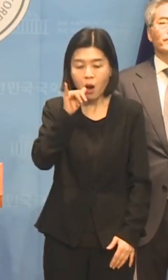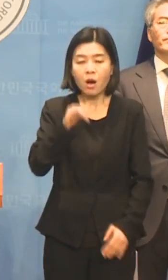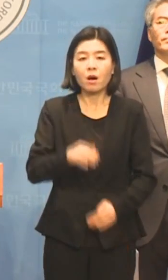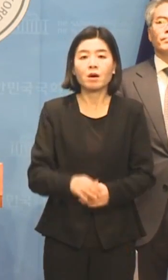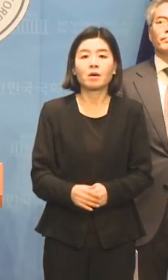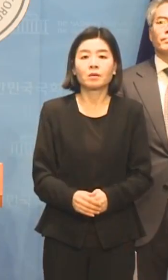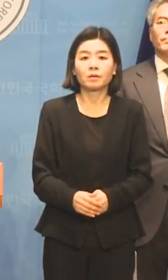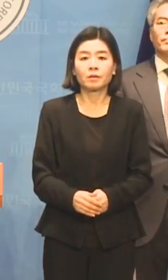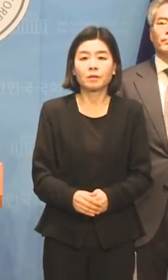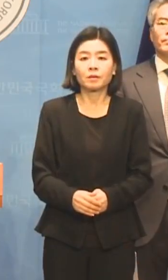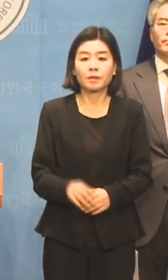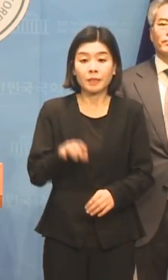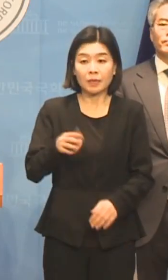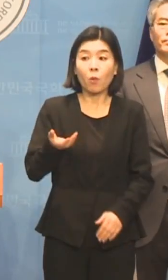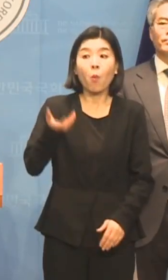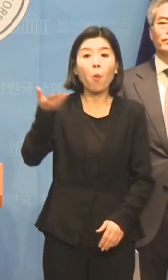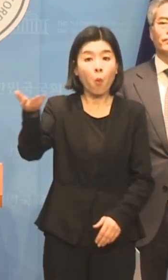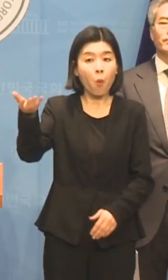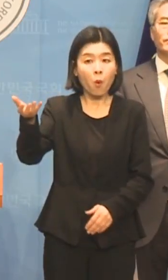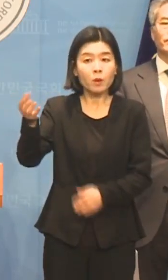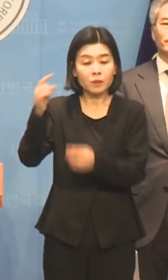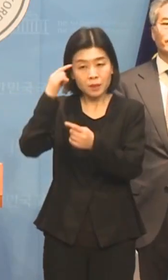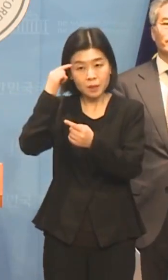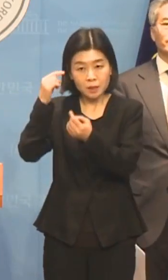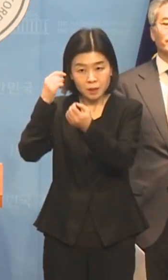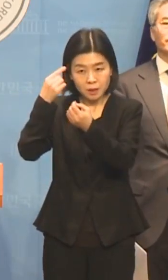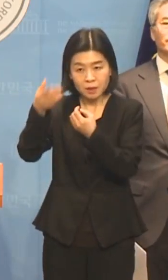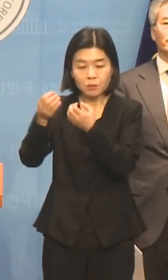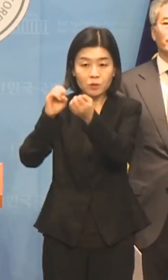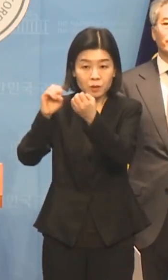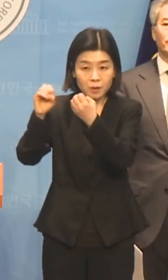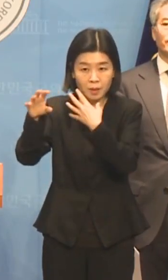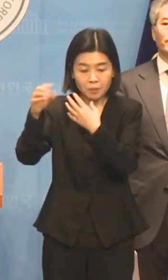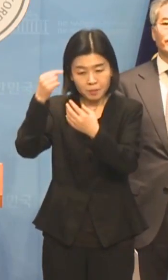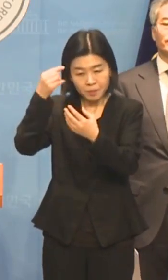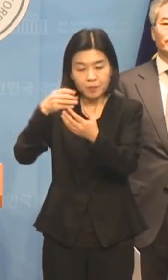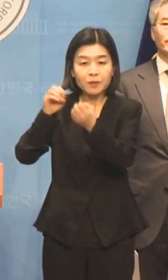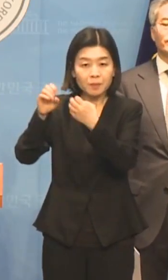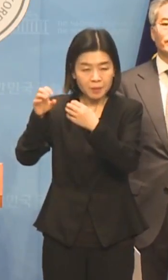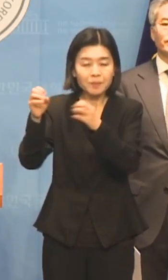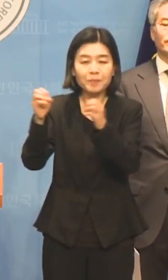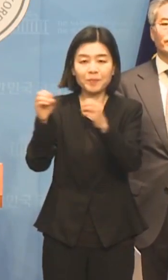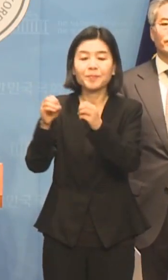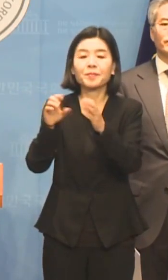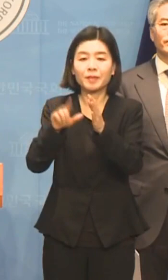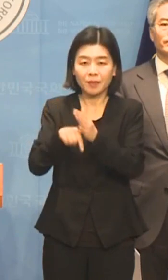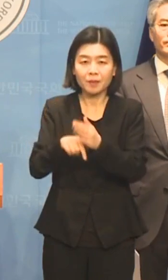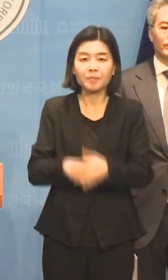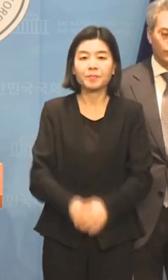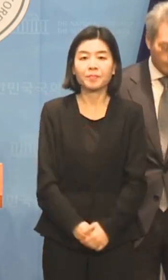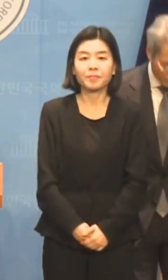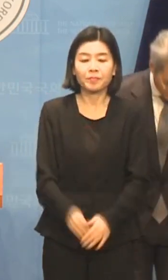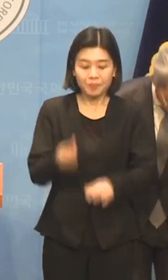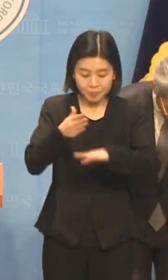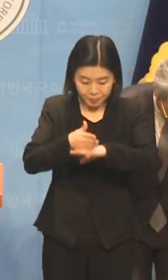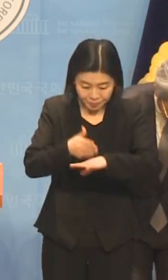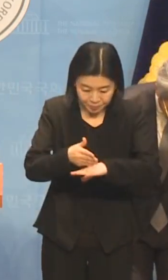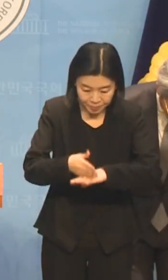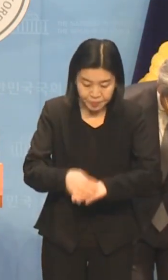점이 있으시면 백브리핑을 통해서 언론 여러분들과 소통하도록 하겠습니다. 감사합니다.